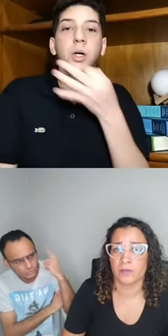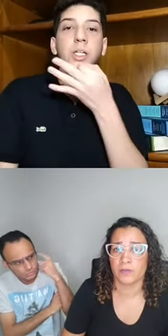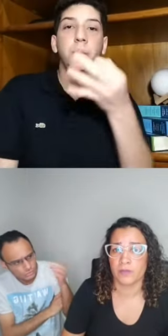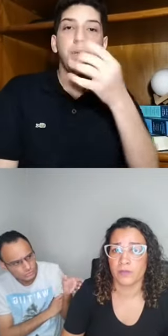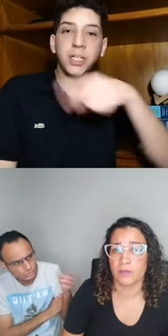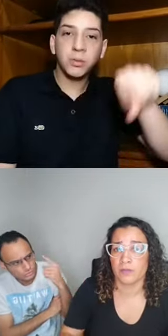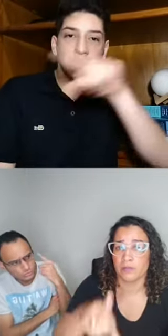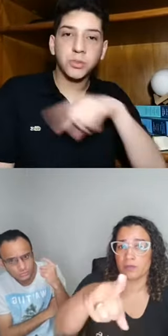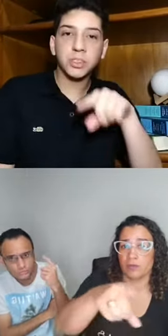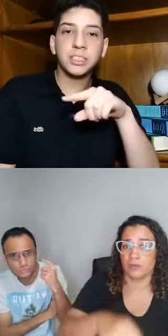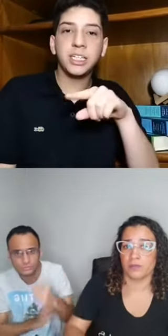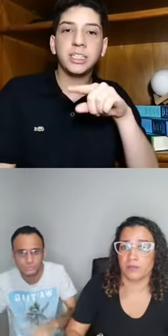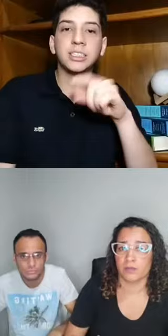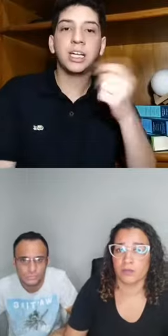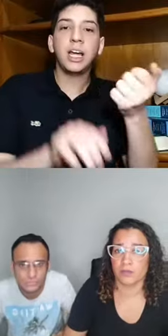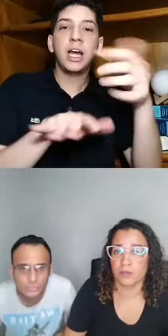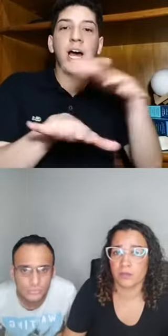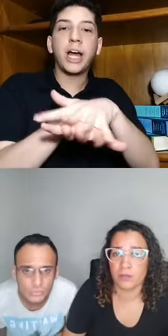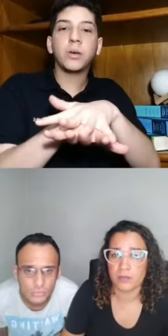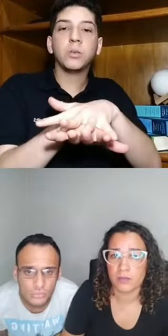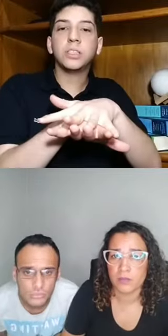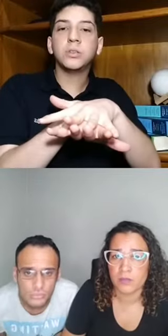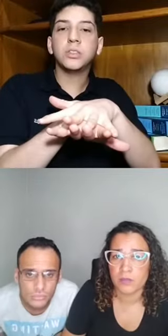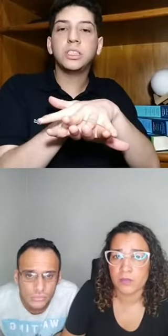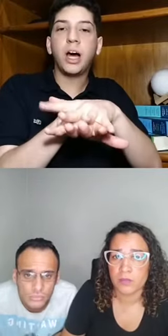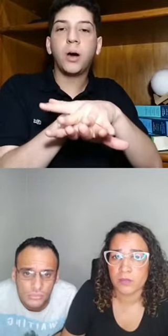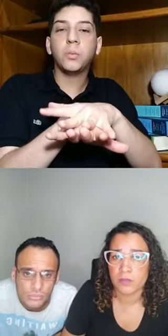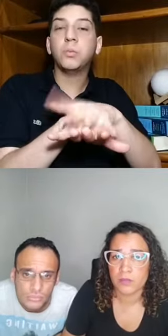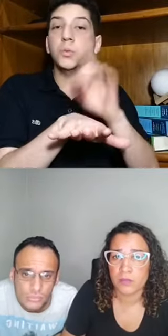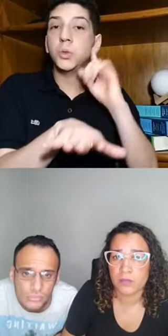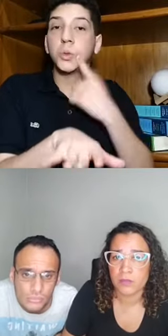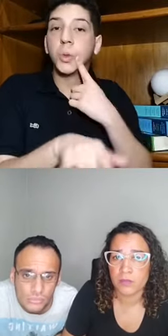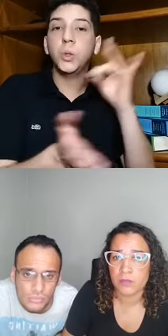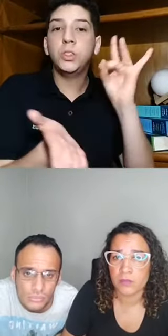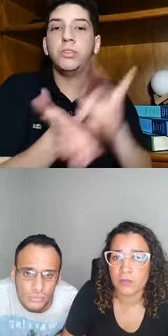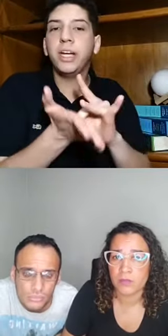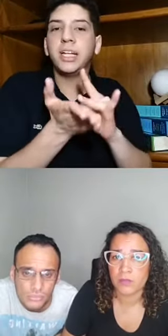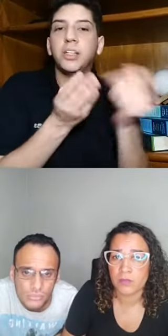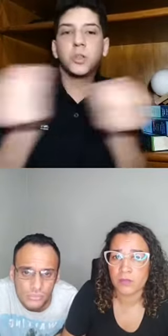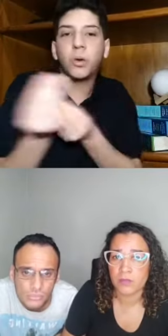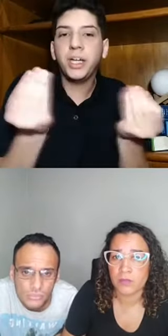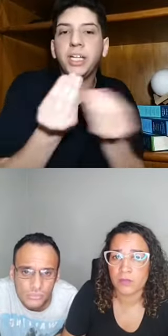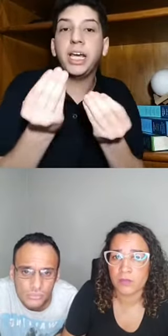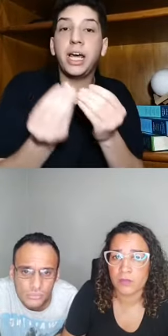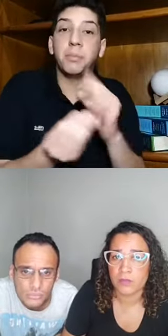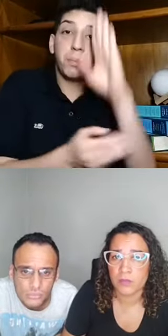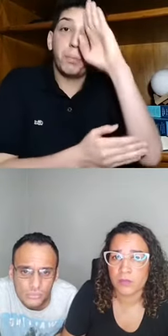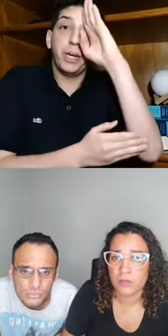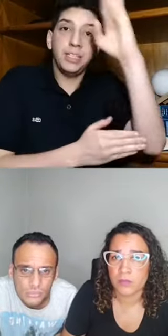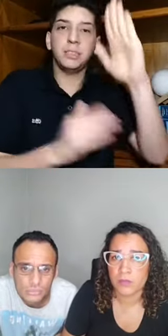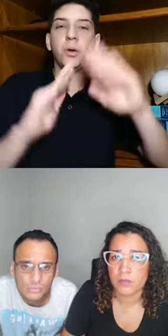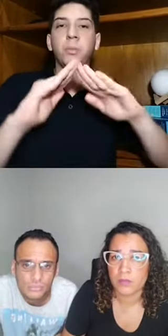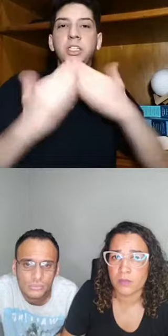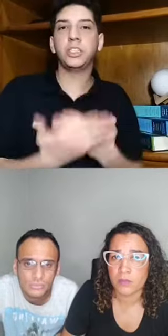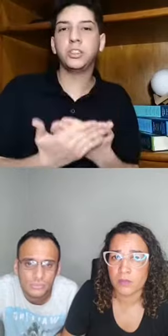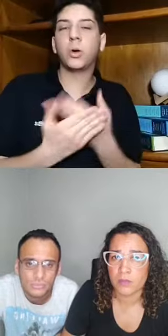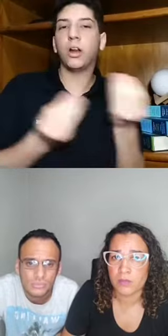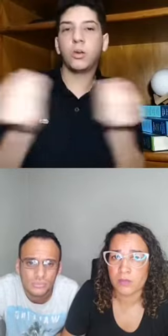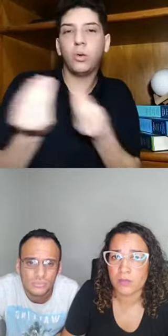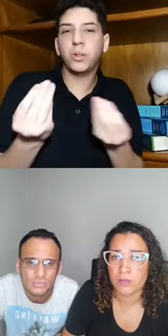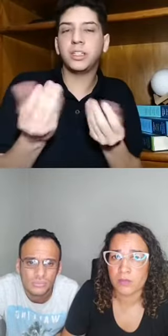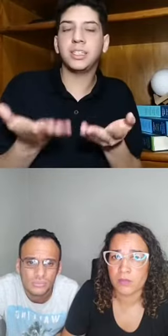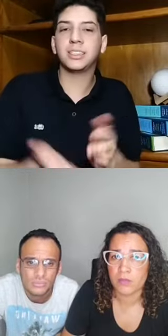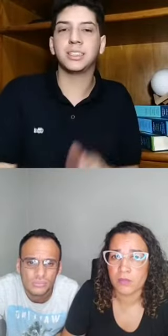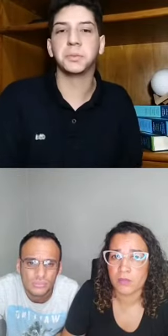Olha só, na opinião de vocês, a inclusão social do surdo de verdade, como é que é? Principalmente na